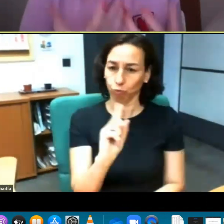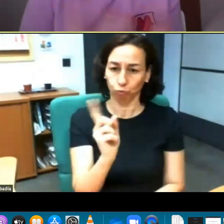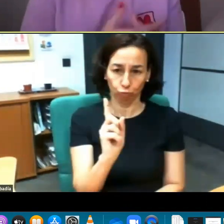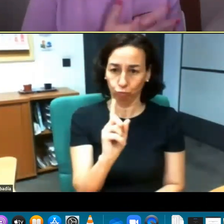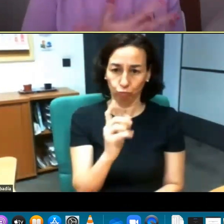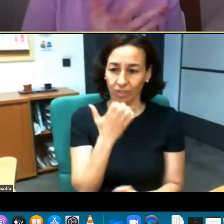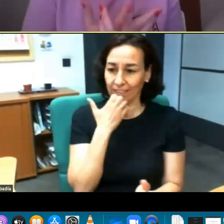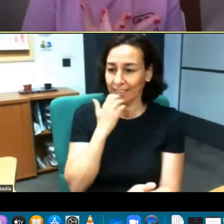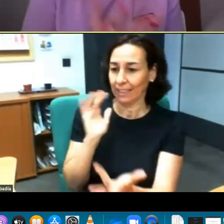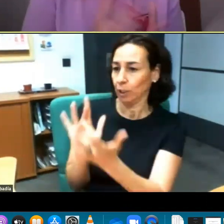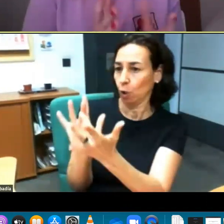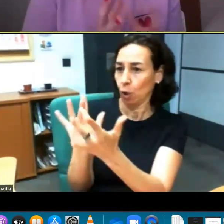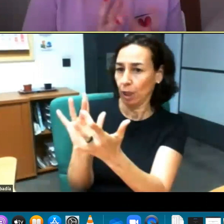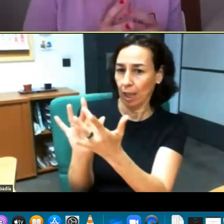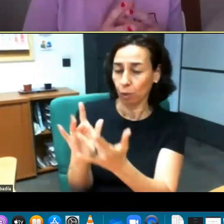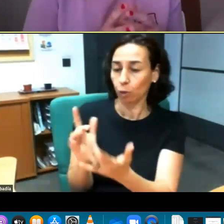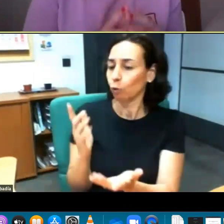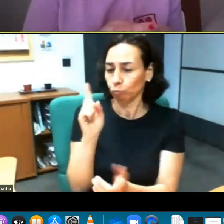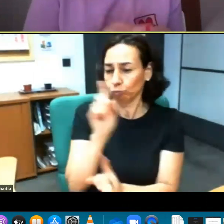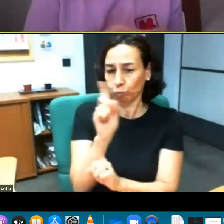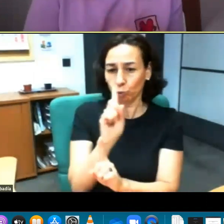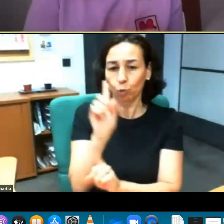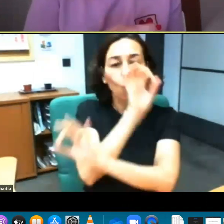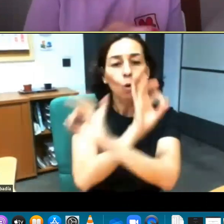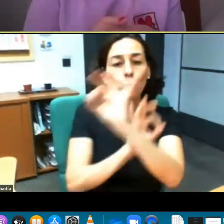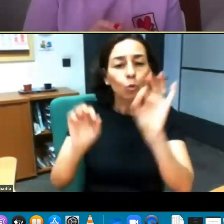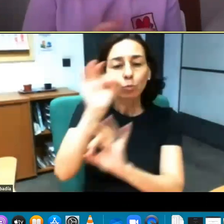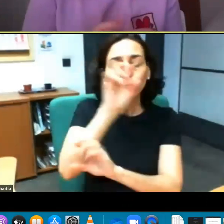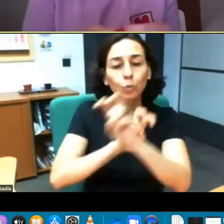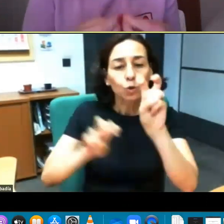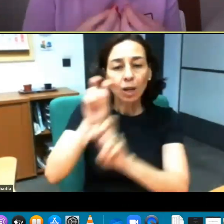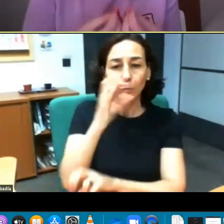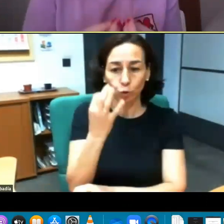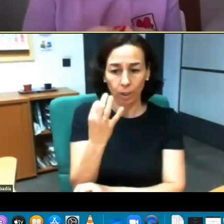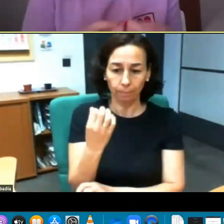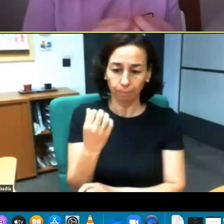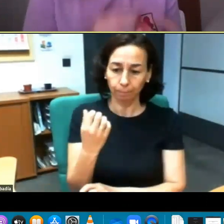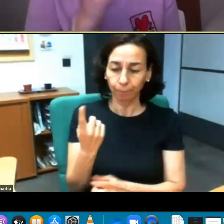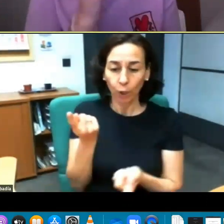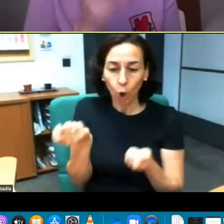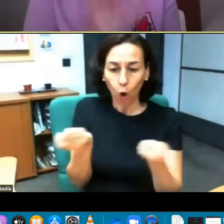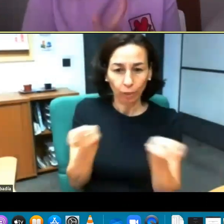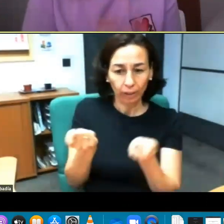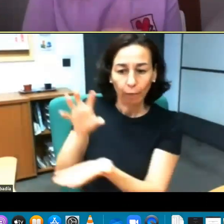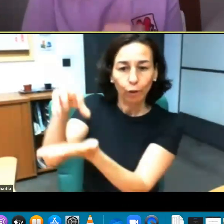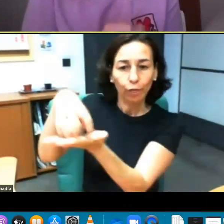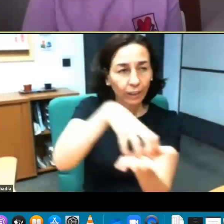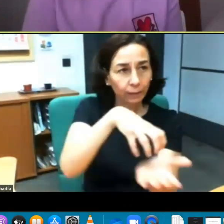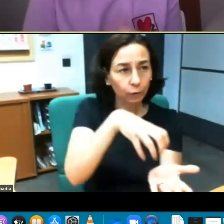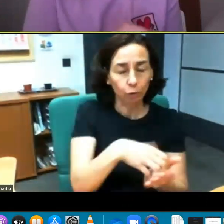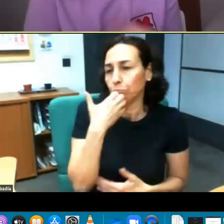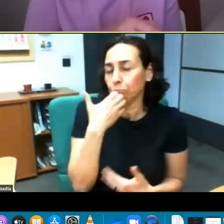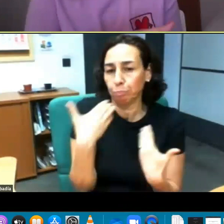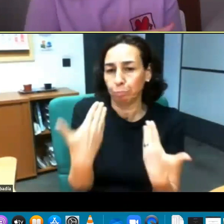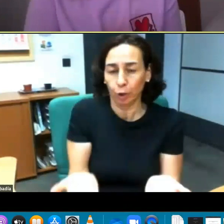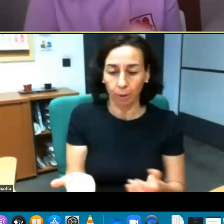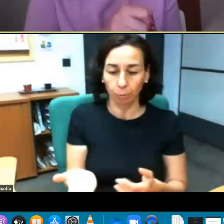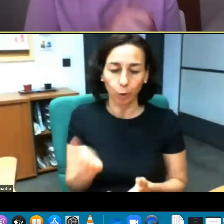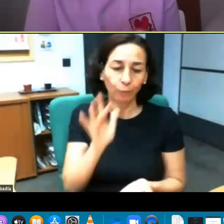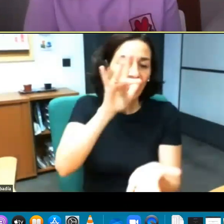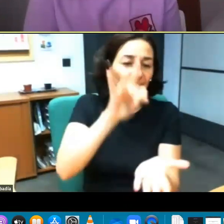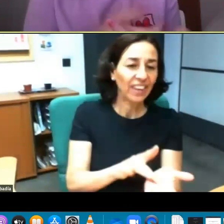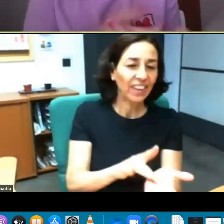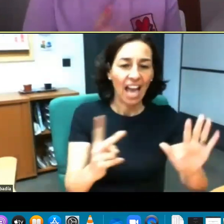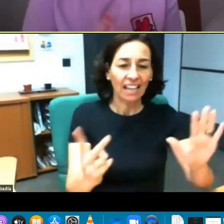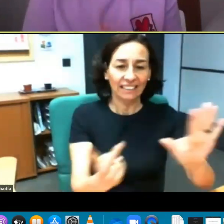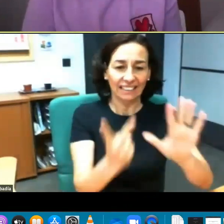de manera coordinada buscar el centro y a la persona que mejor le venga, por ejemplo, día 7 a las 2,